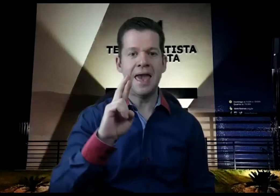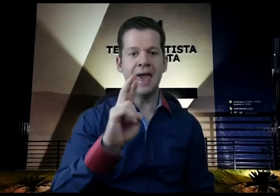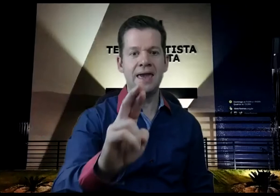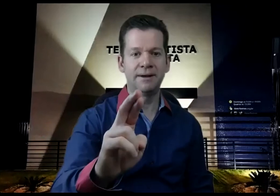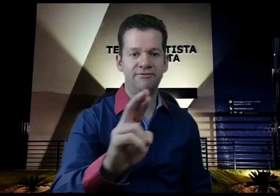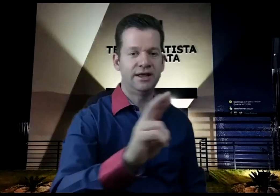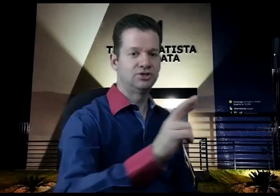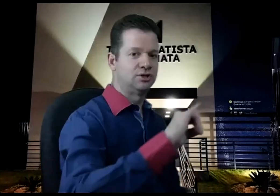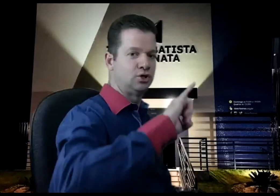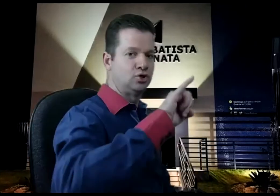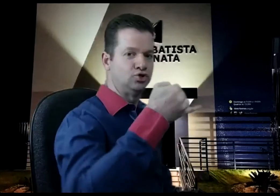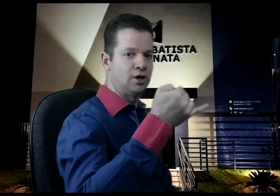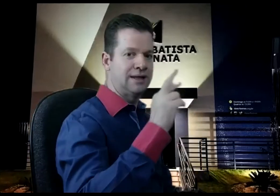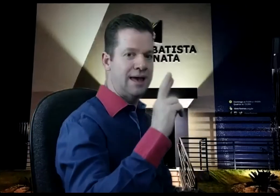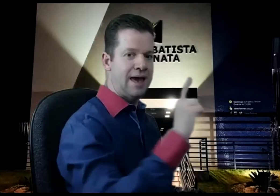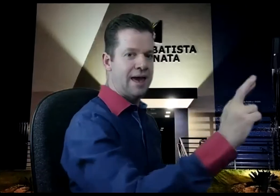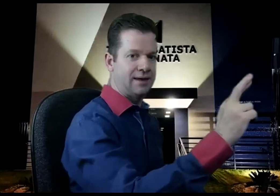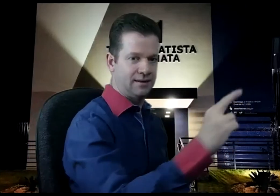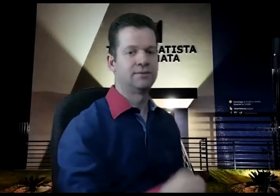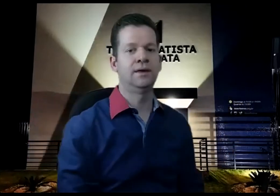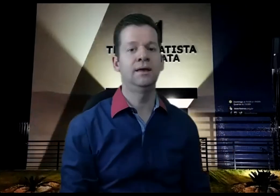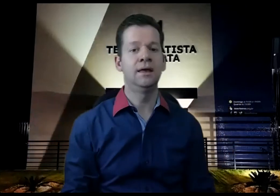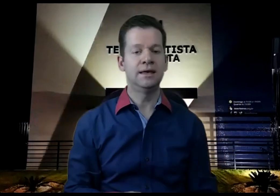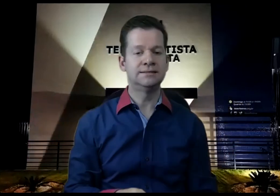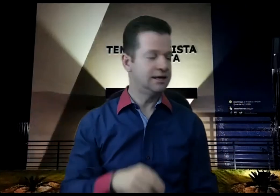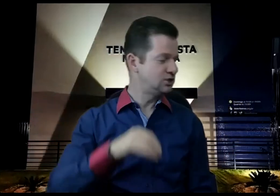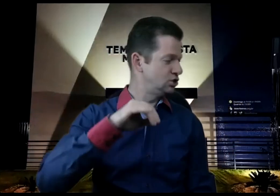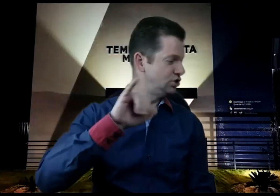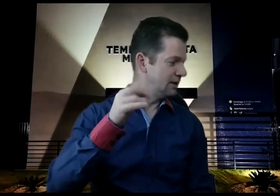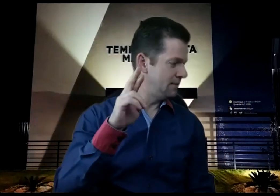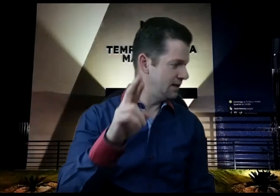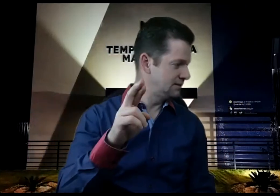JR para frente. JR, ok? Isaías, Jeremias.